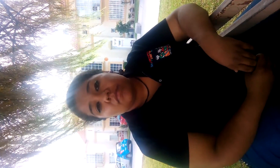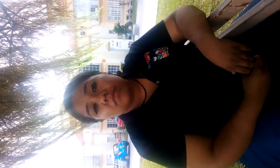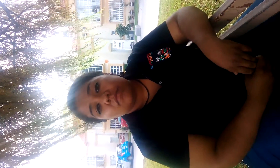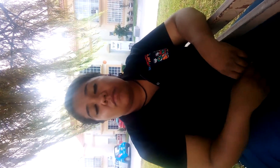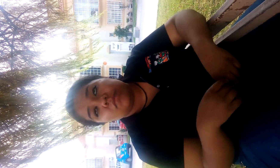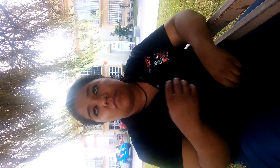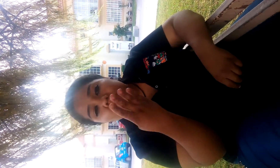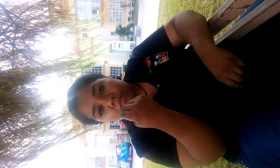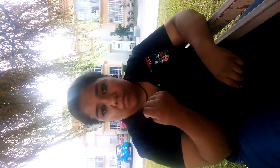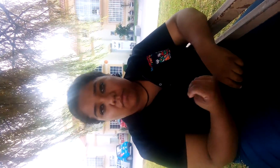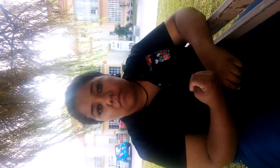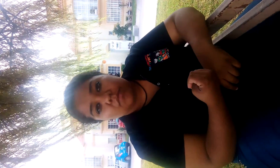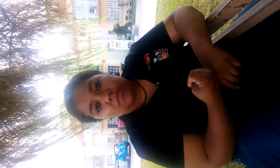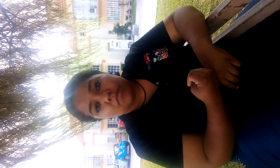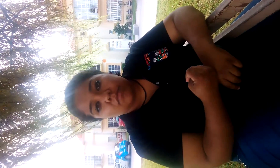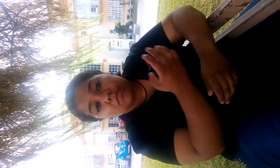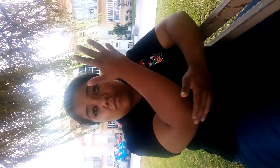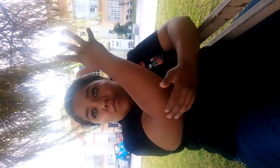9. Estamos cantando debajo del pino,